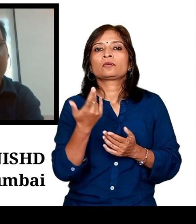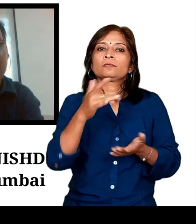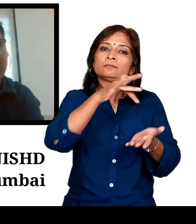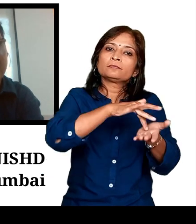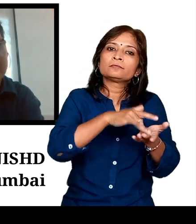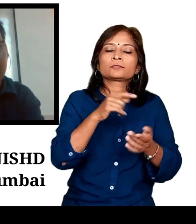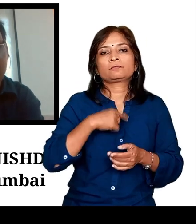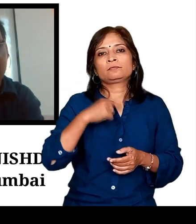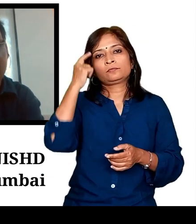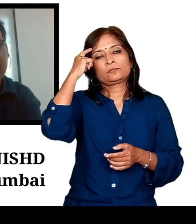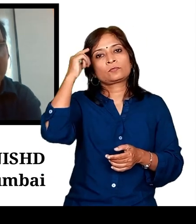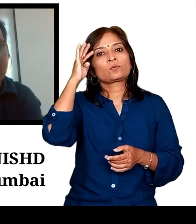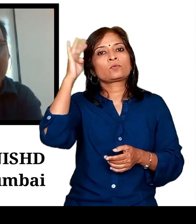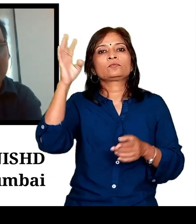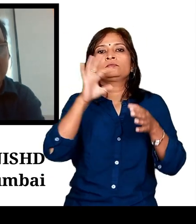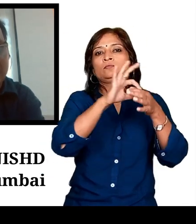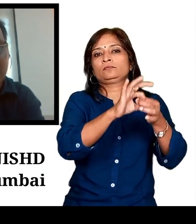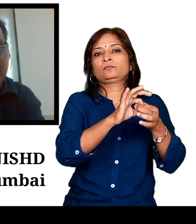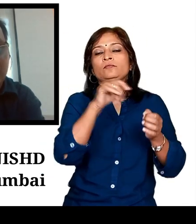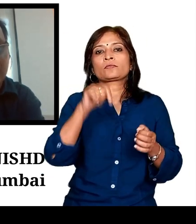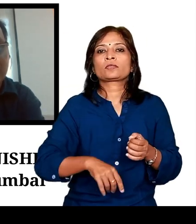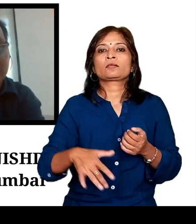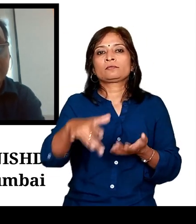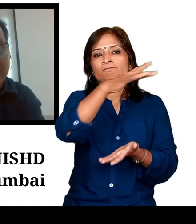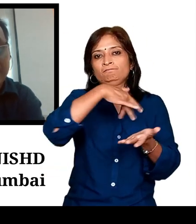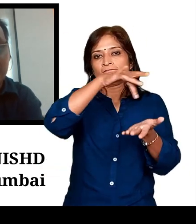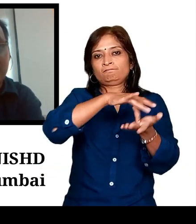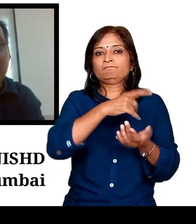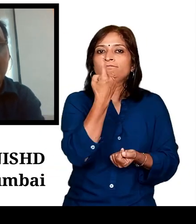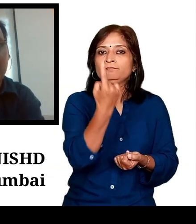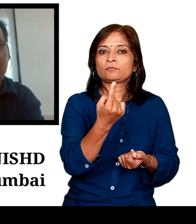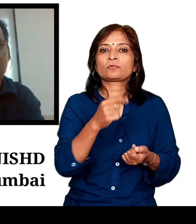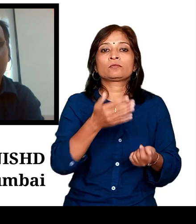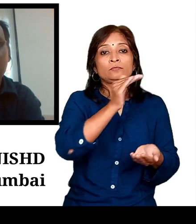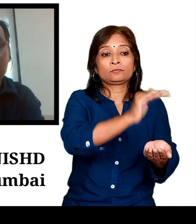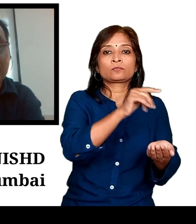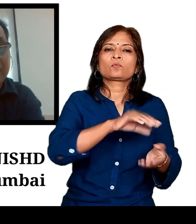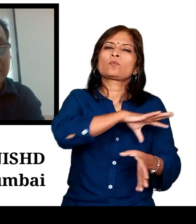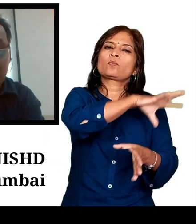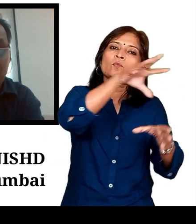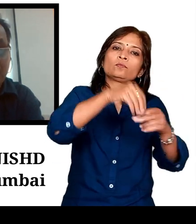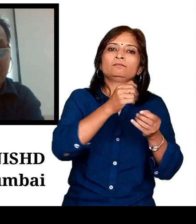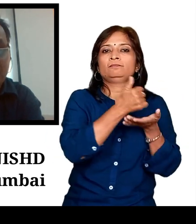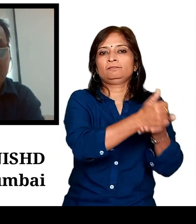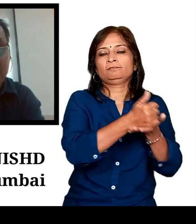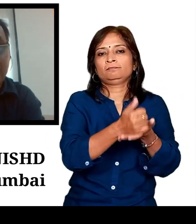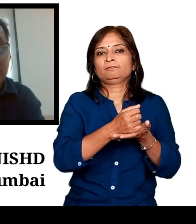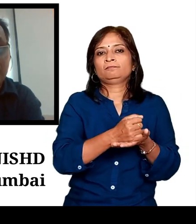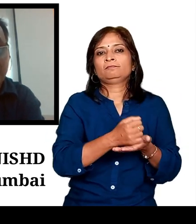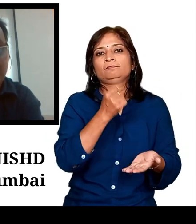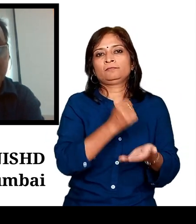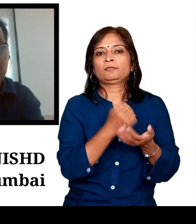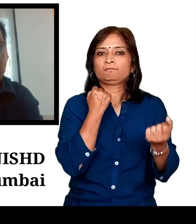वही कंसेप्ट से इसे लाया गया कि एक ही अंडर वन रूफ द चाइल्ड शुड गेट ऑल काइंड ऑफ सर्विसेज